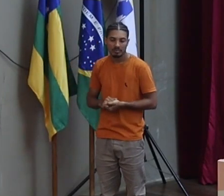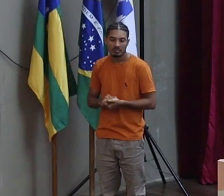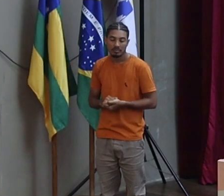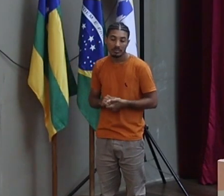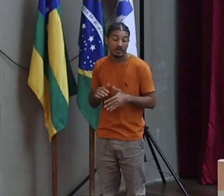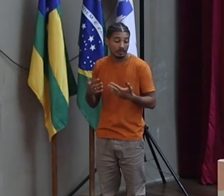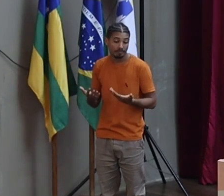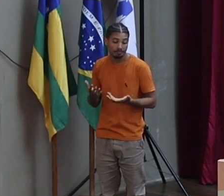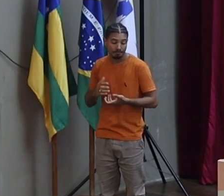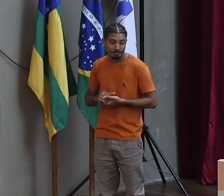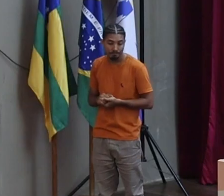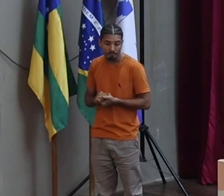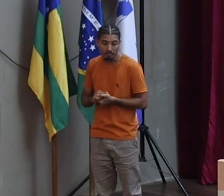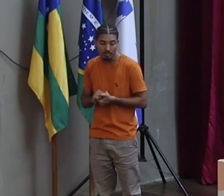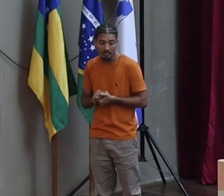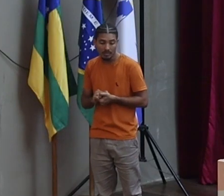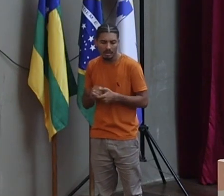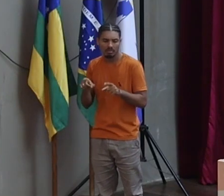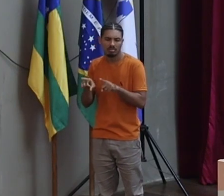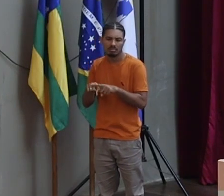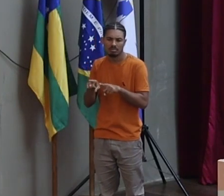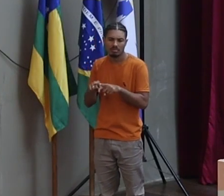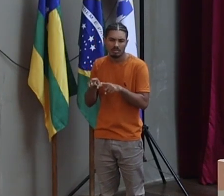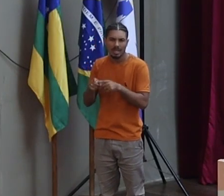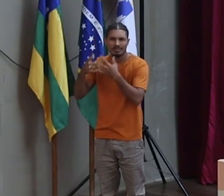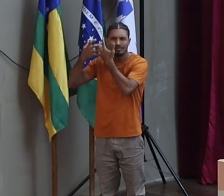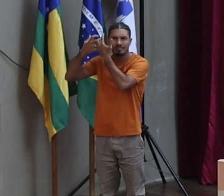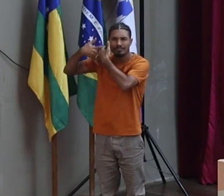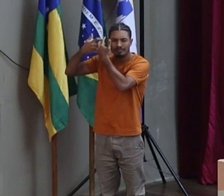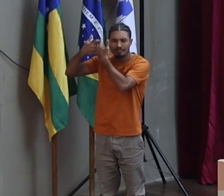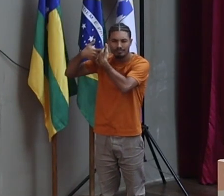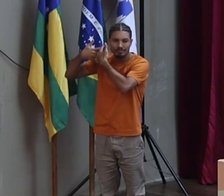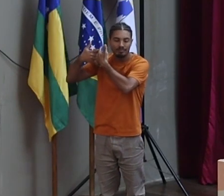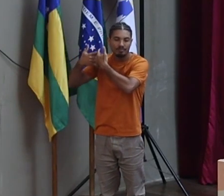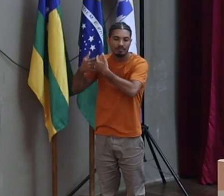Bom, então isso, e também pensaria